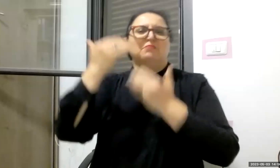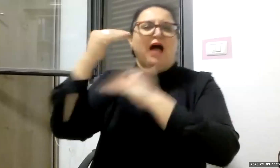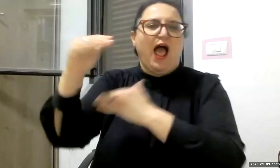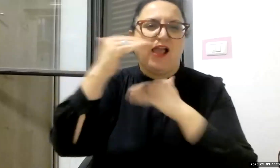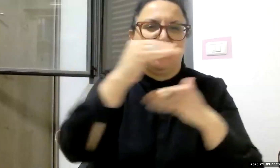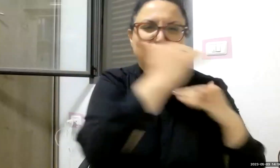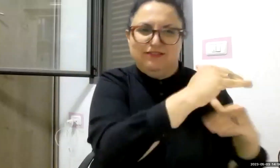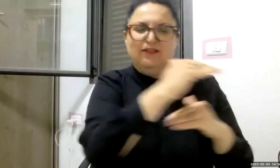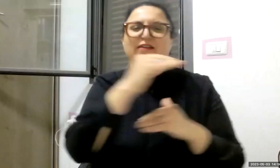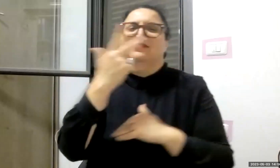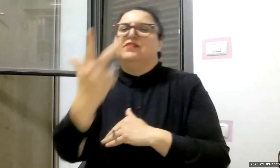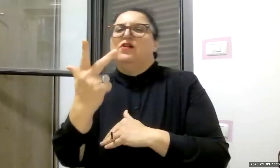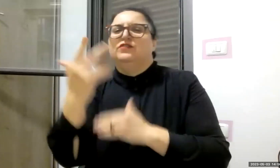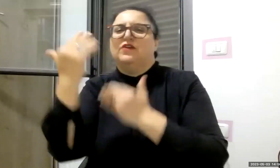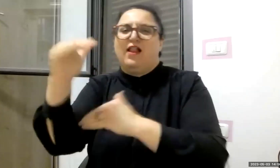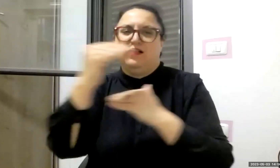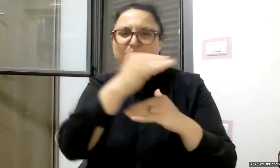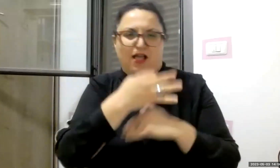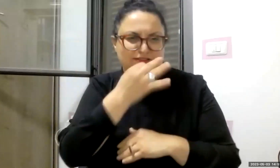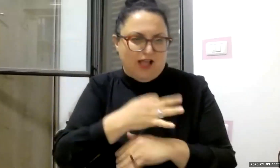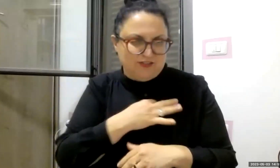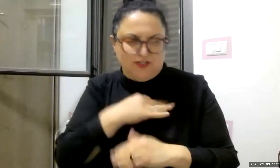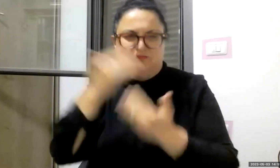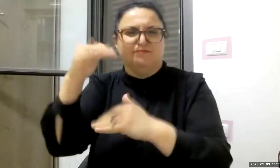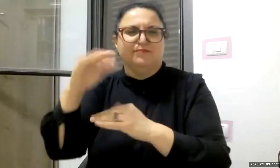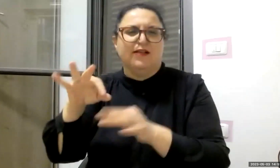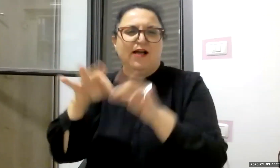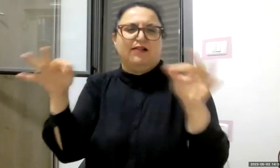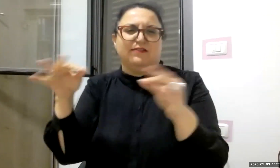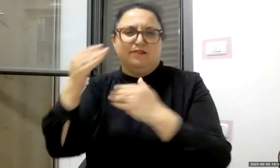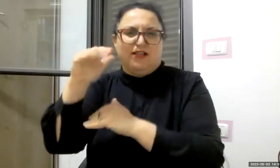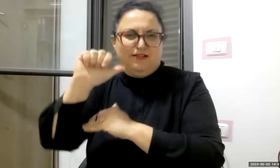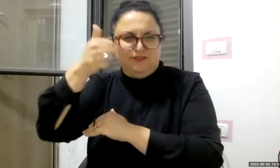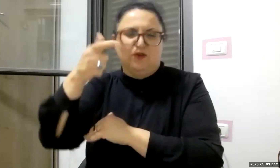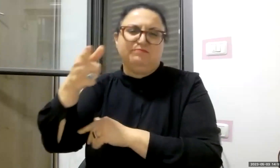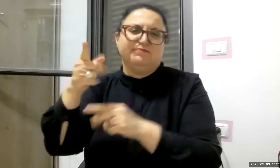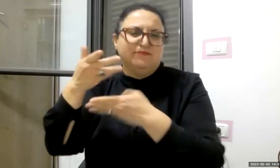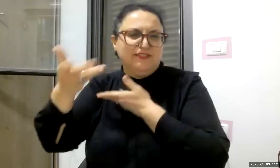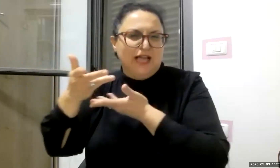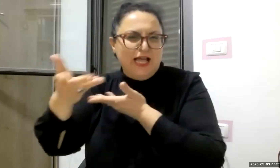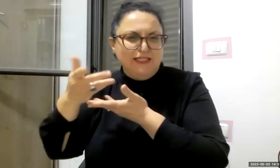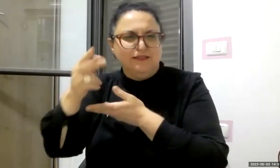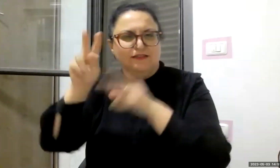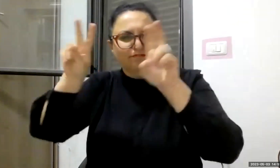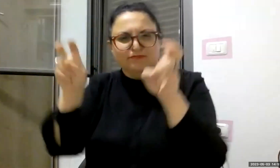אני מחלקת לשלושה חלקים את ההרצאה שלי. החלק הראשון זה